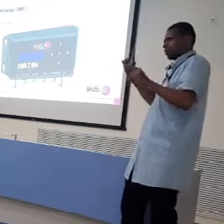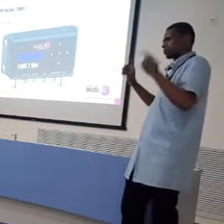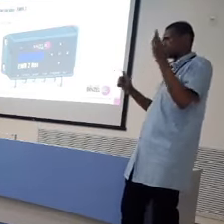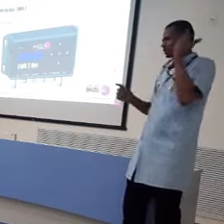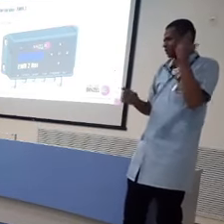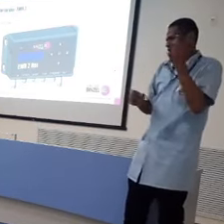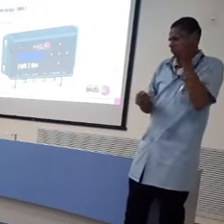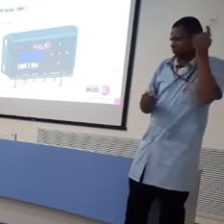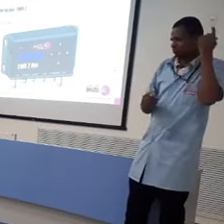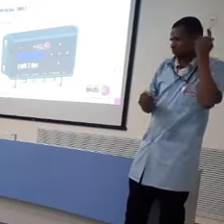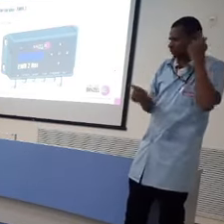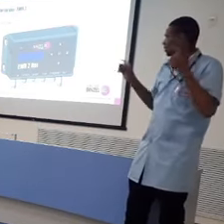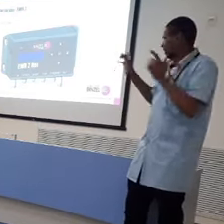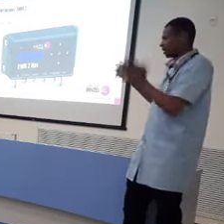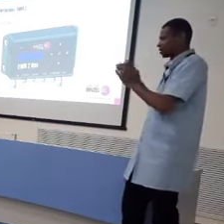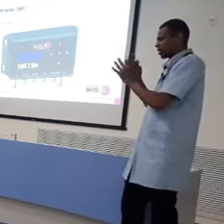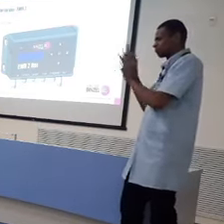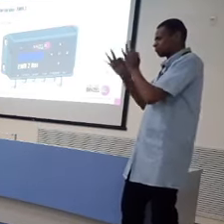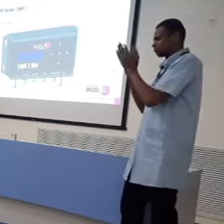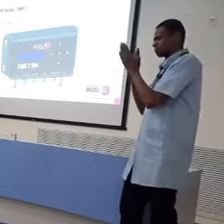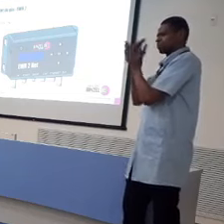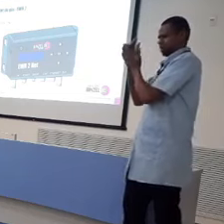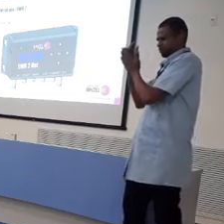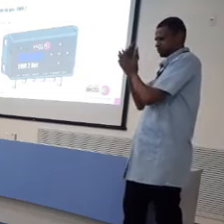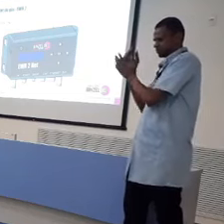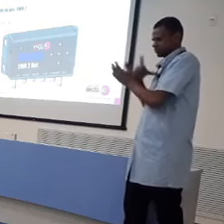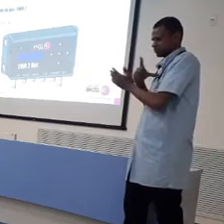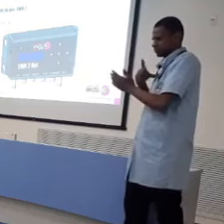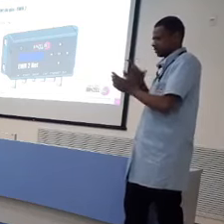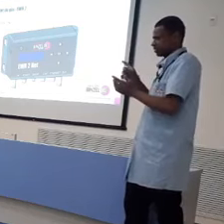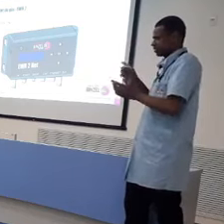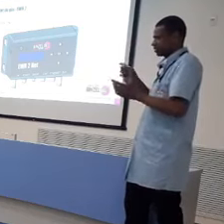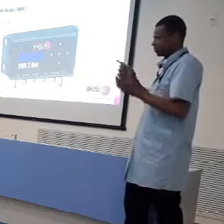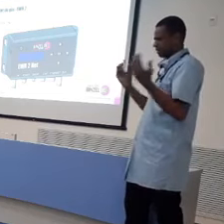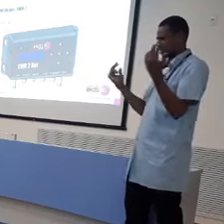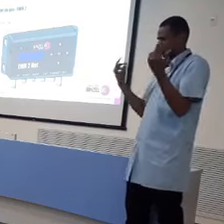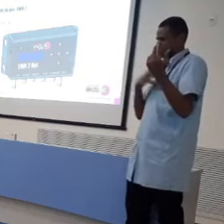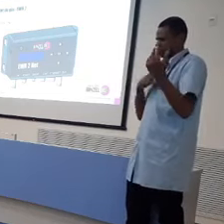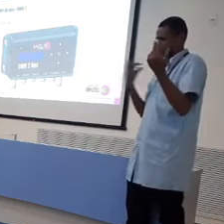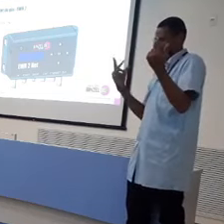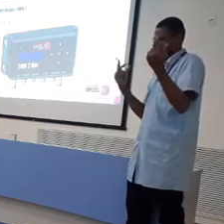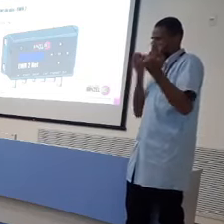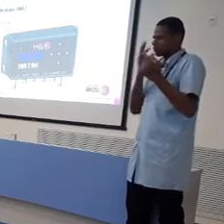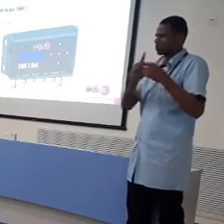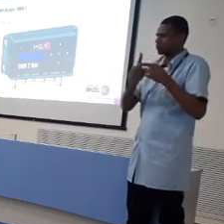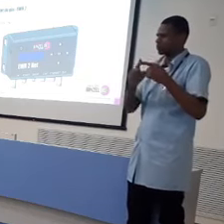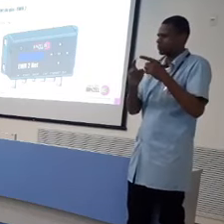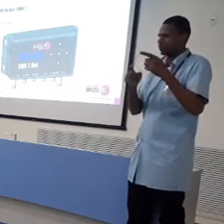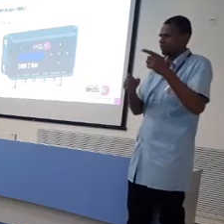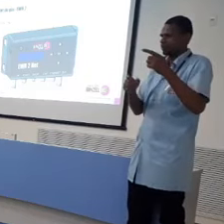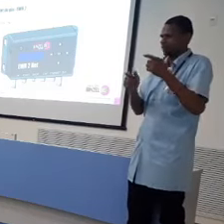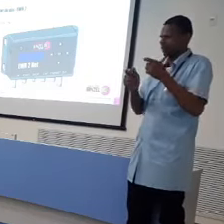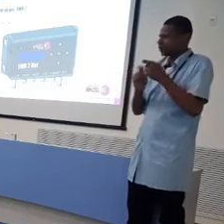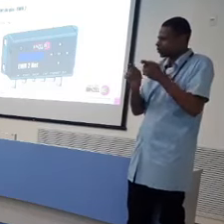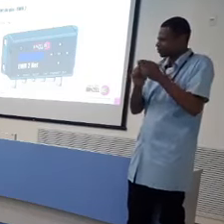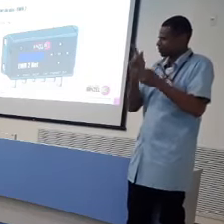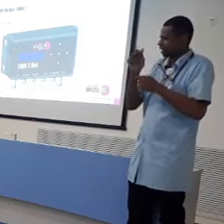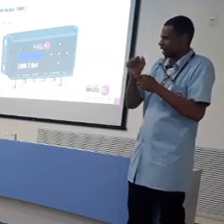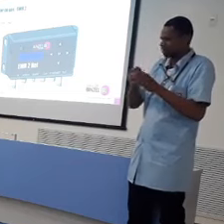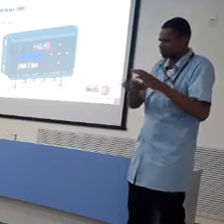tem algumas inovações daquela versão, mas o trabalho dos dois é o mesmo, o trabalho é similar. Qual que